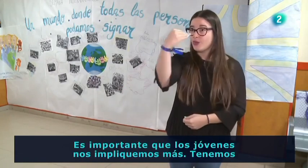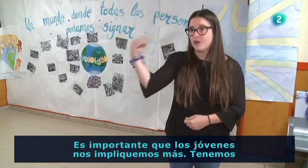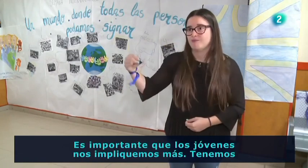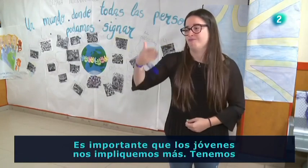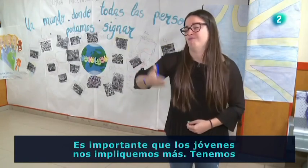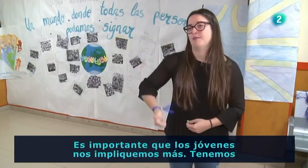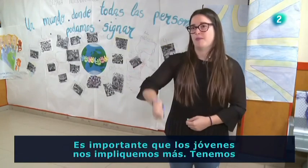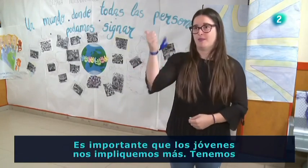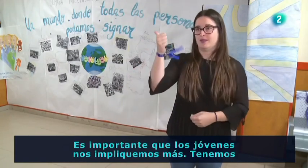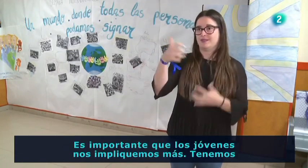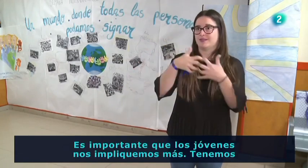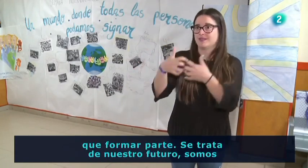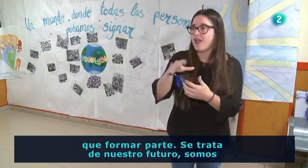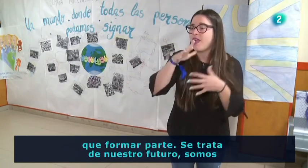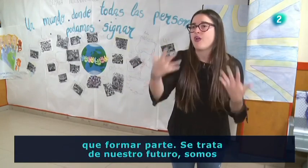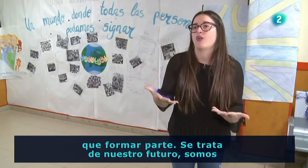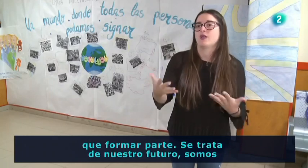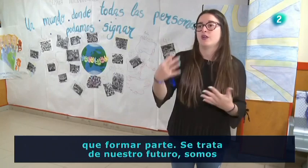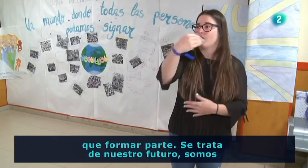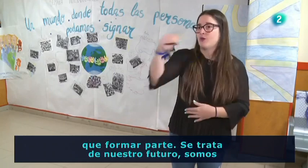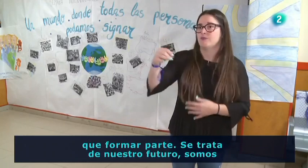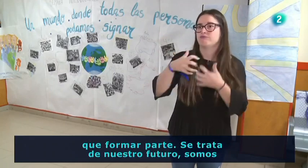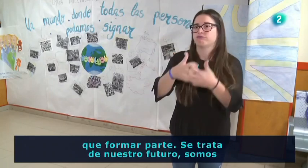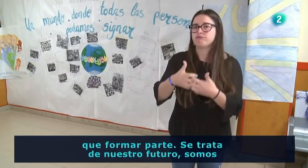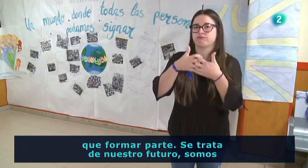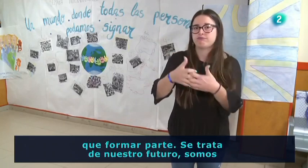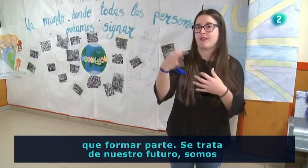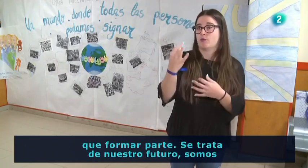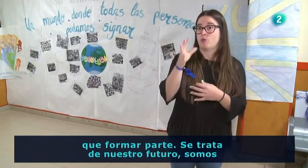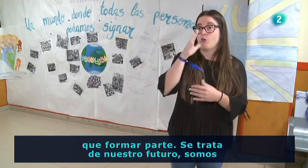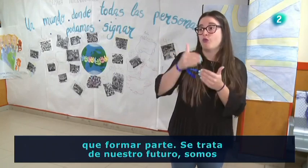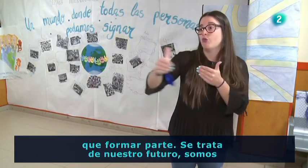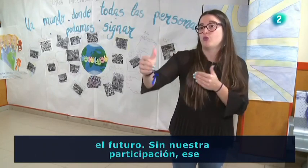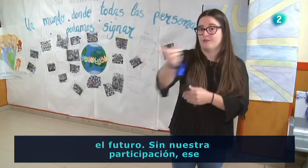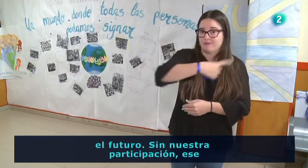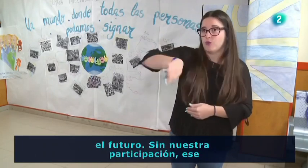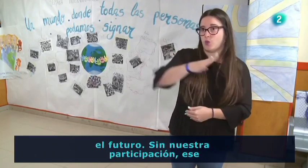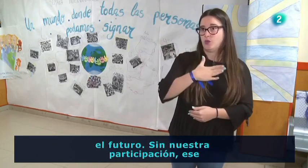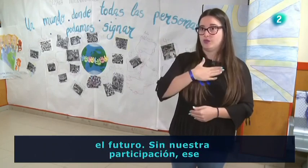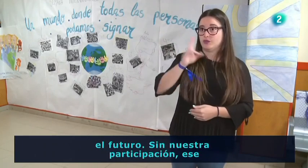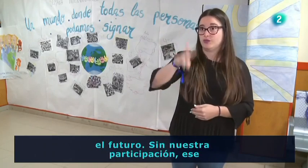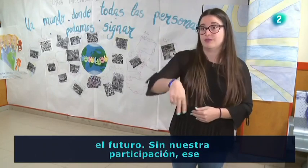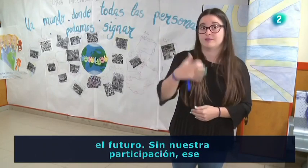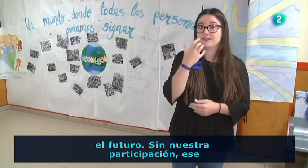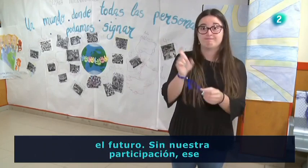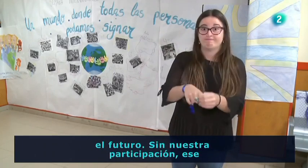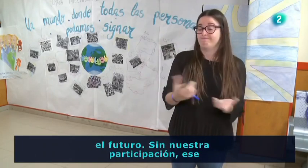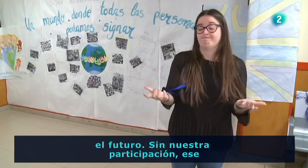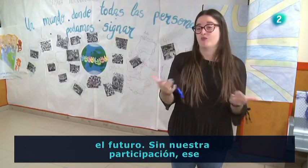nos impliquemos más. Tenemos que formar parte. Se trata de nuestro futuro. Somos el futuro. Sin nuestra participación, ese futuro